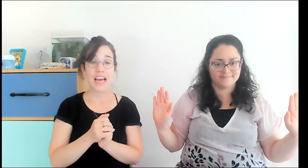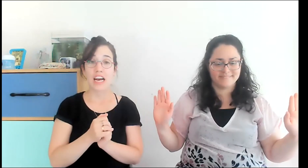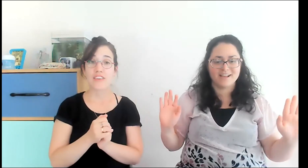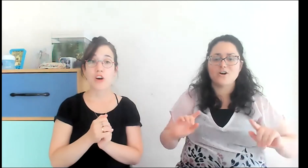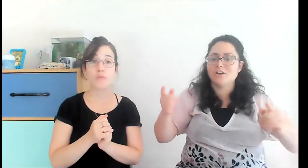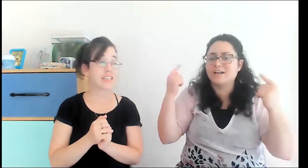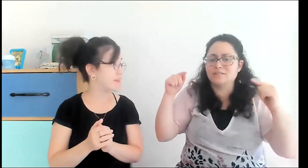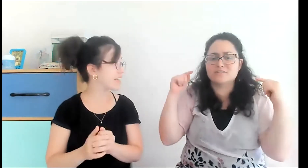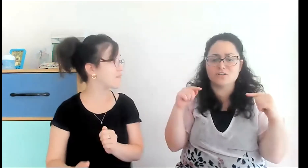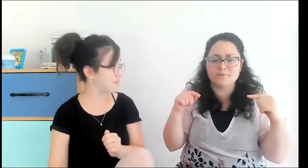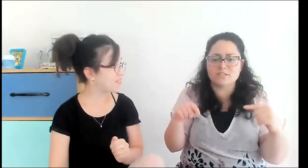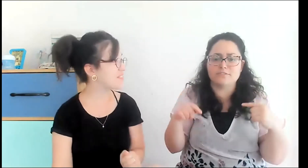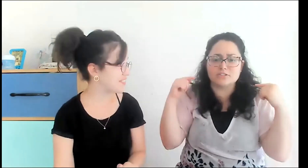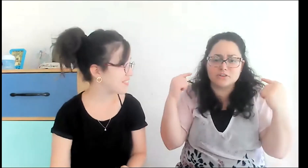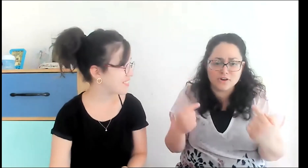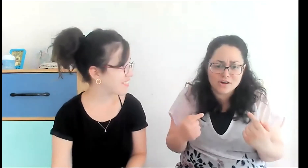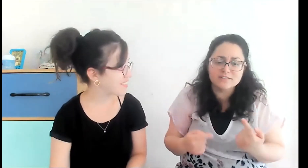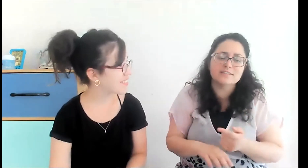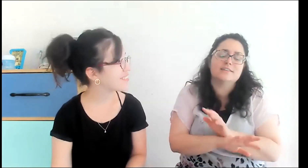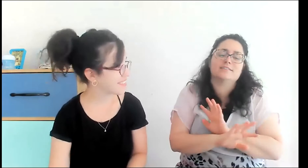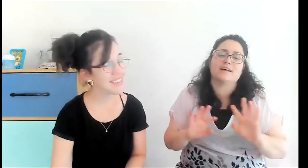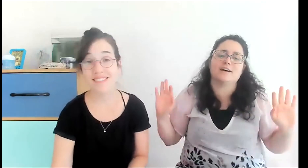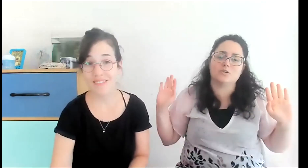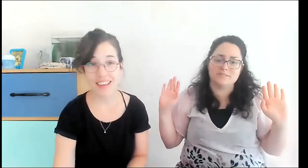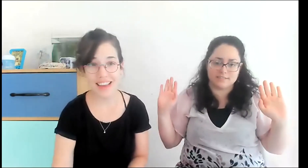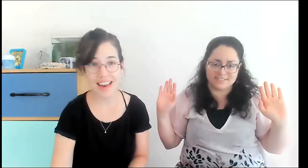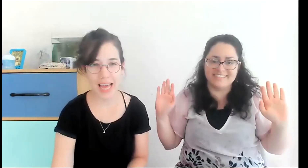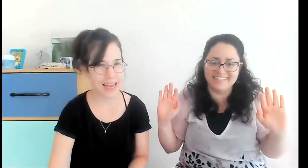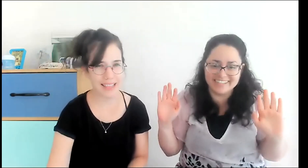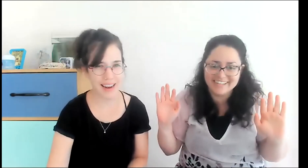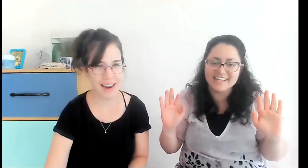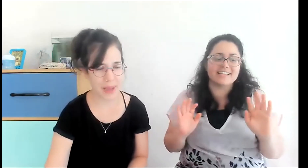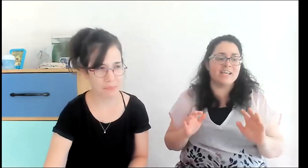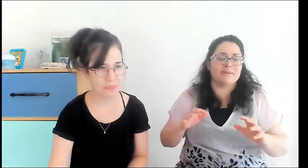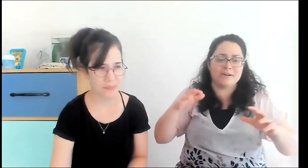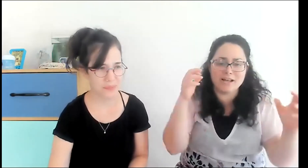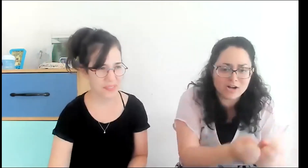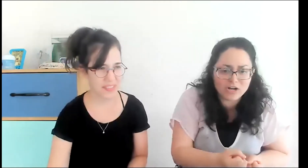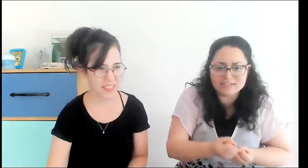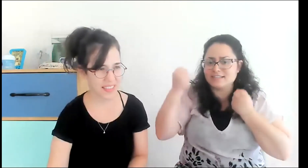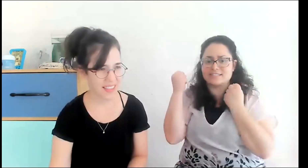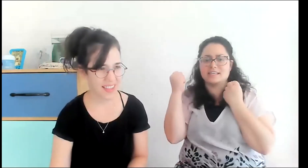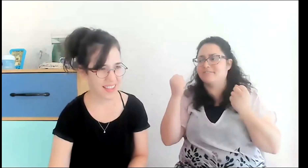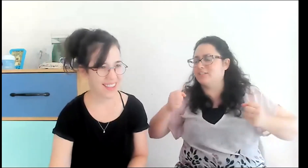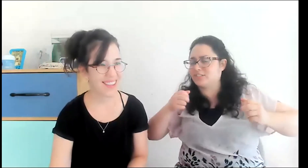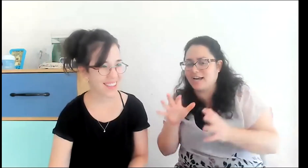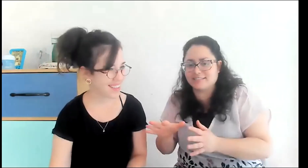עכשיו אנחנו... כל עוד אנחנו נזכור שבסוף יש לא, אז ככה הכל בסדר. יאללה, קטן עליך. כי אם אנחנו נעקור את העצים ונשכח את